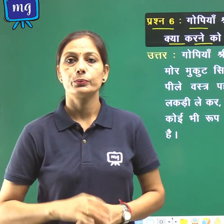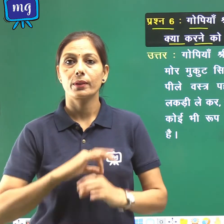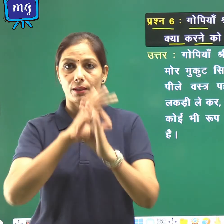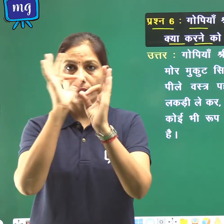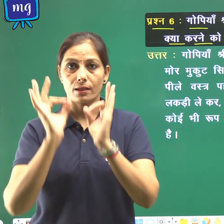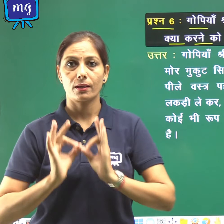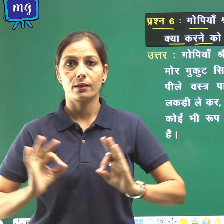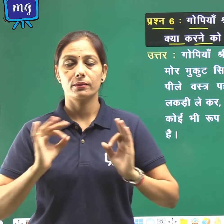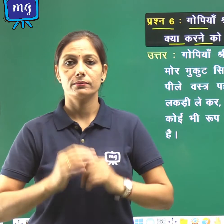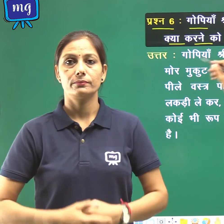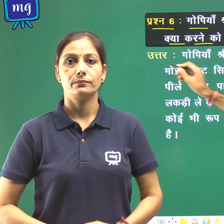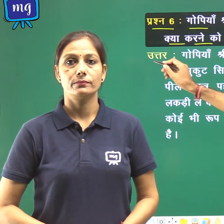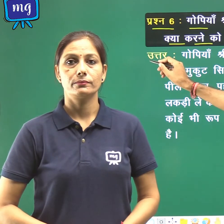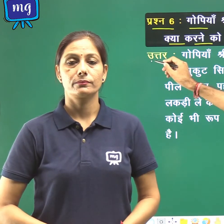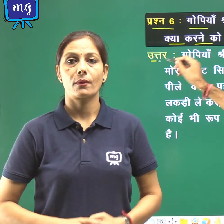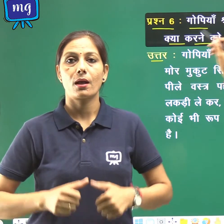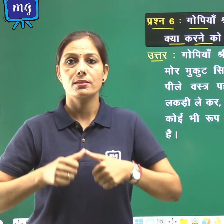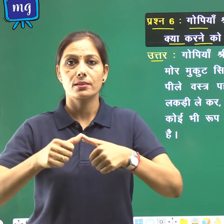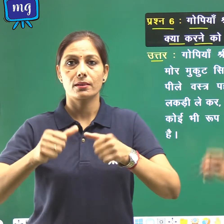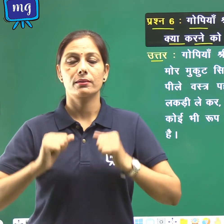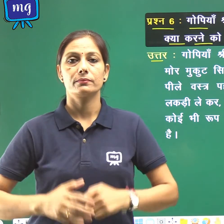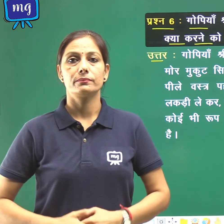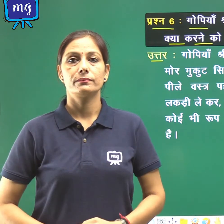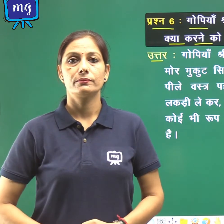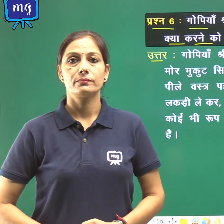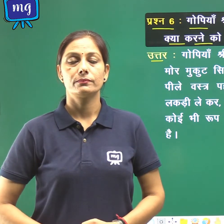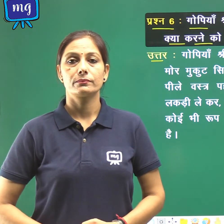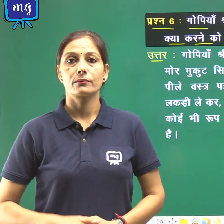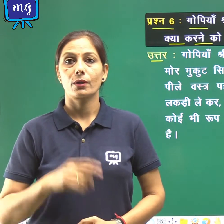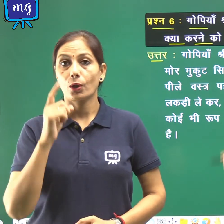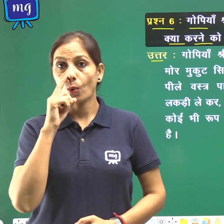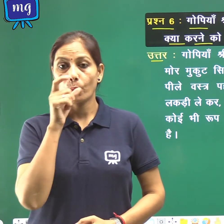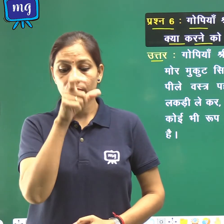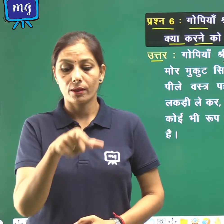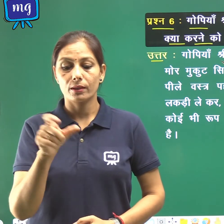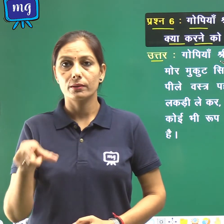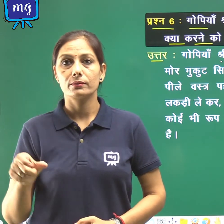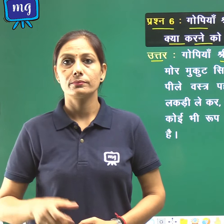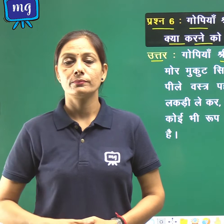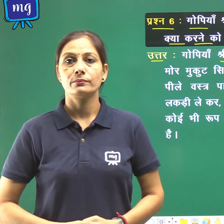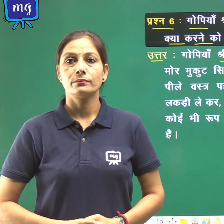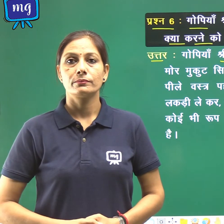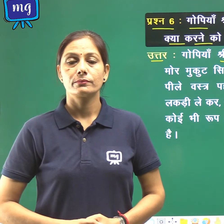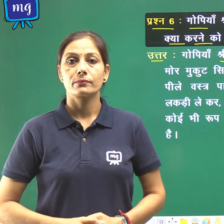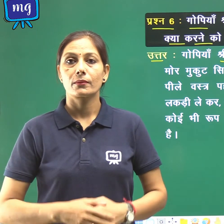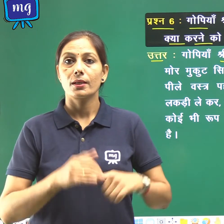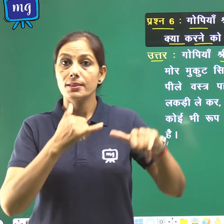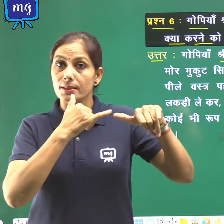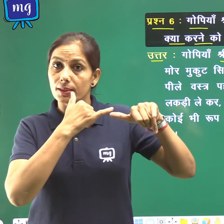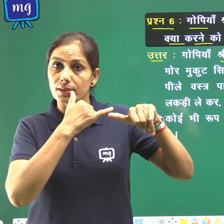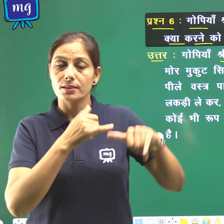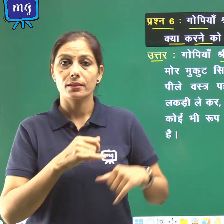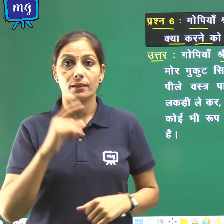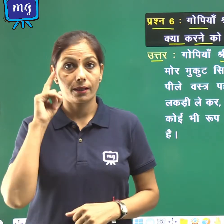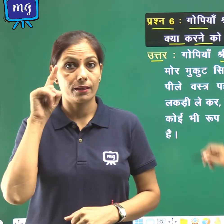तैयार है? उत्तर है, गोपियां श्री कृष्ण के लिए